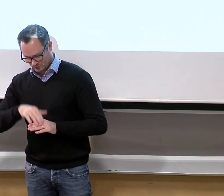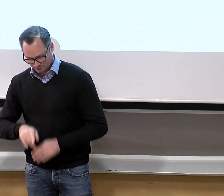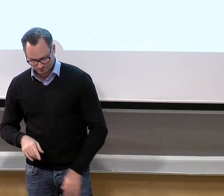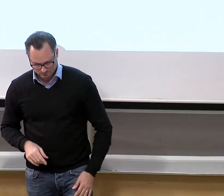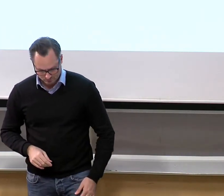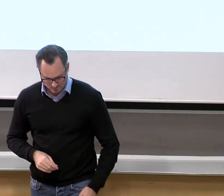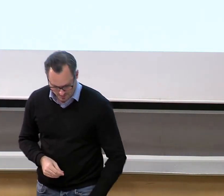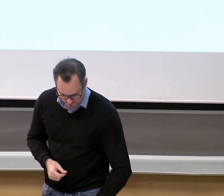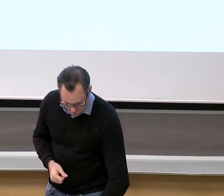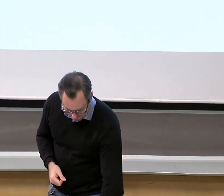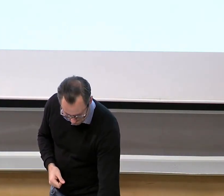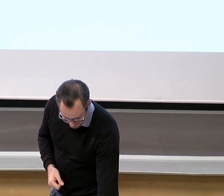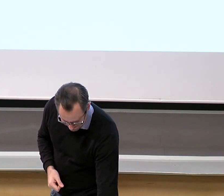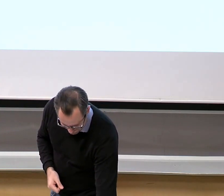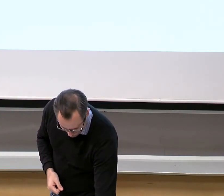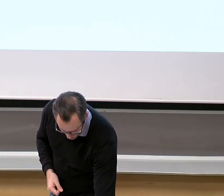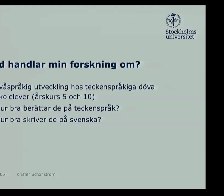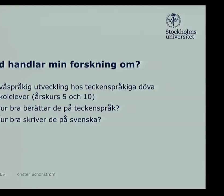har jag även kikat på deras